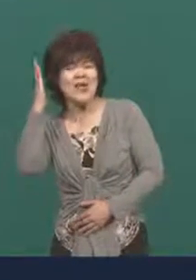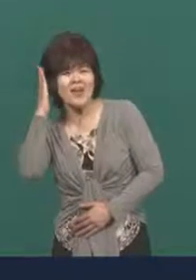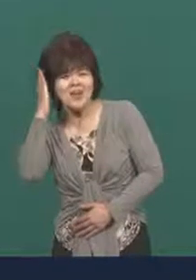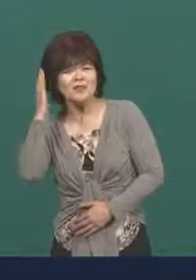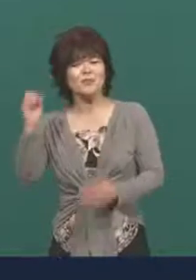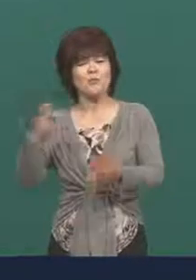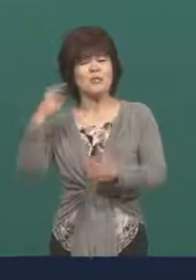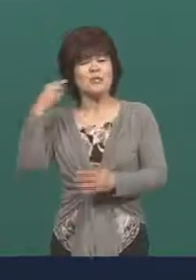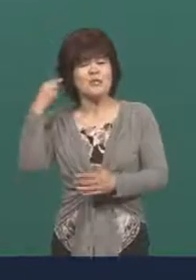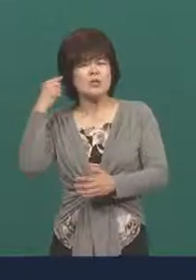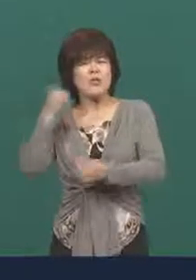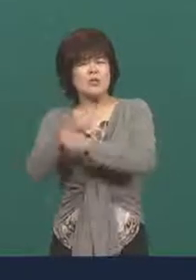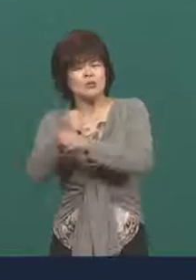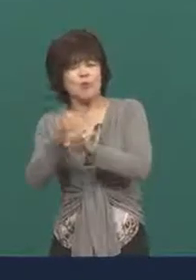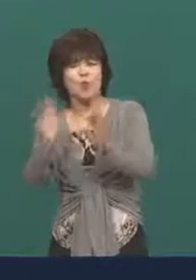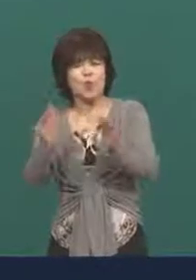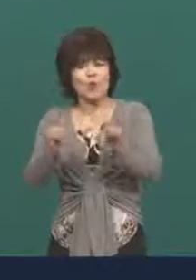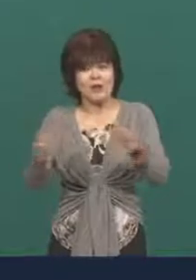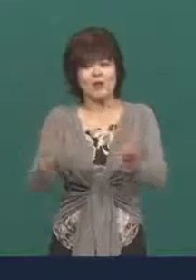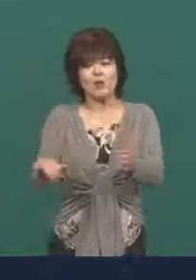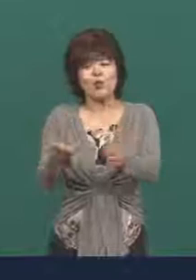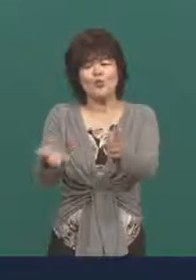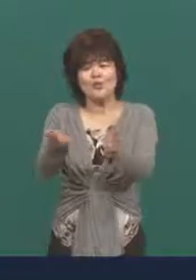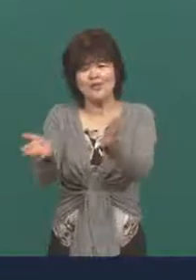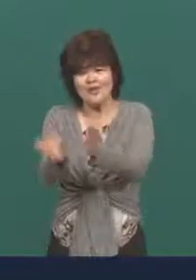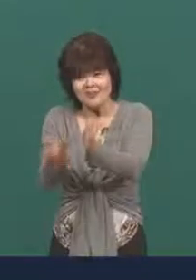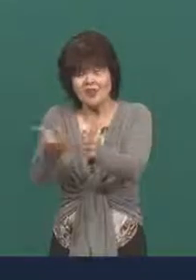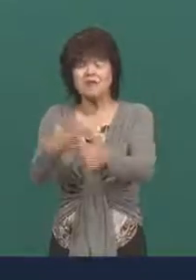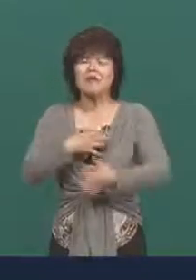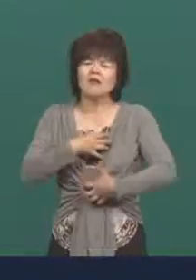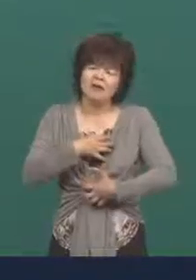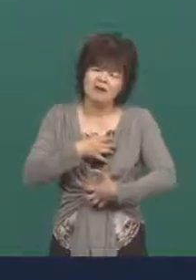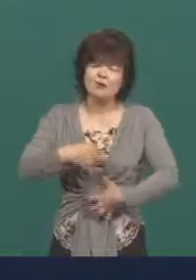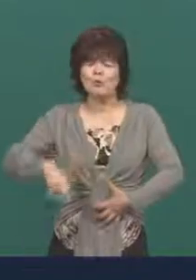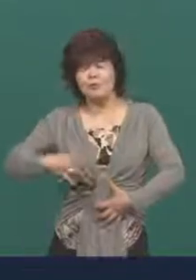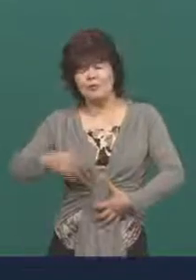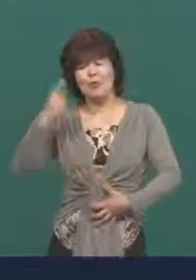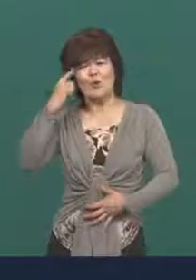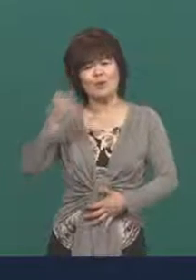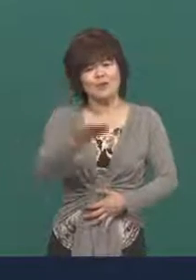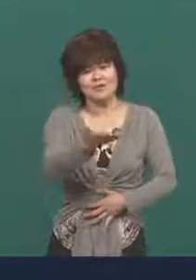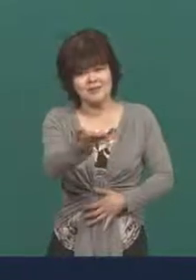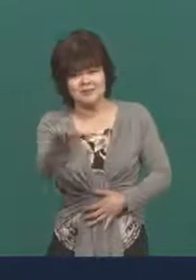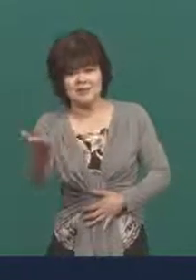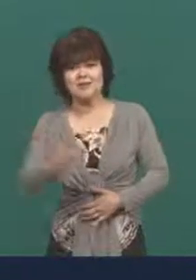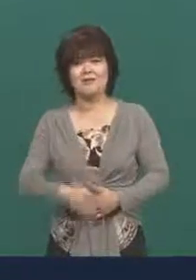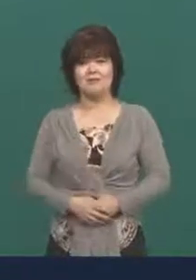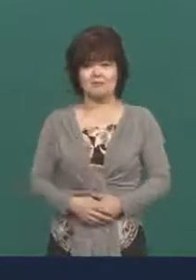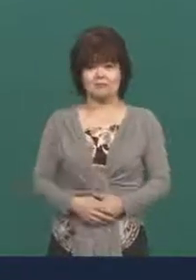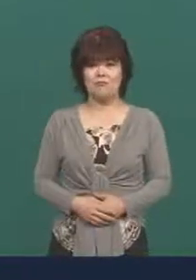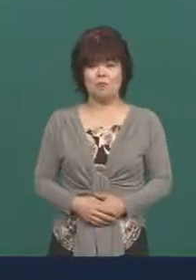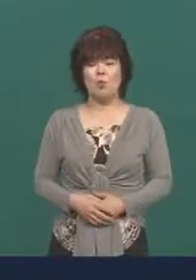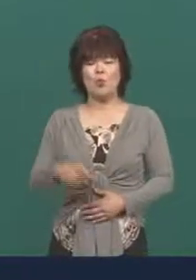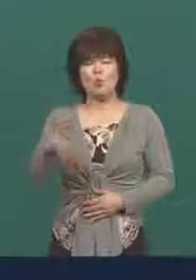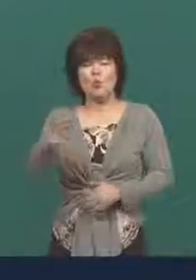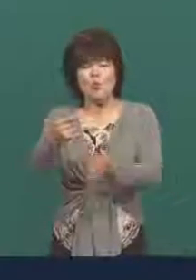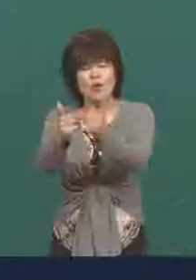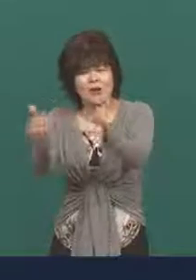次に、聞こえないまたは聞こえにくい子どもたちの子育てで悩んだり不安に思っていません